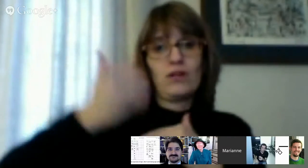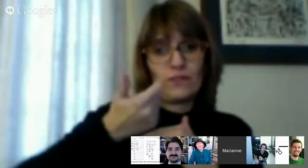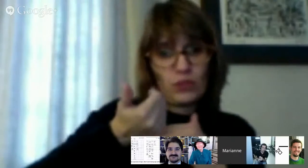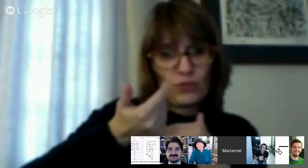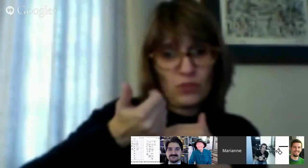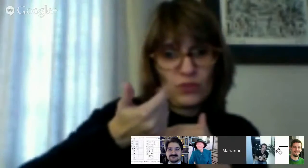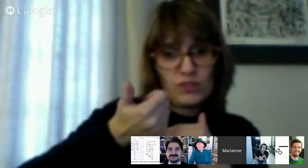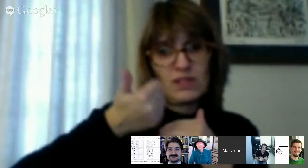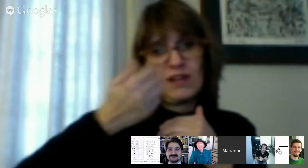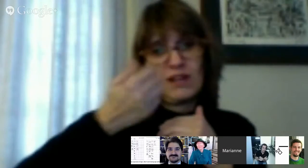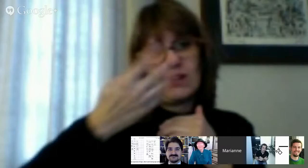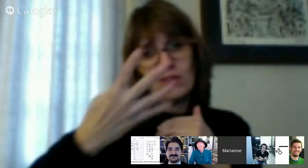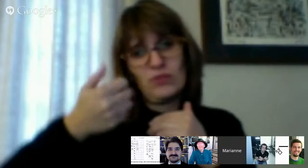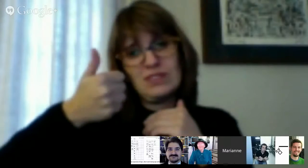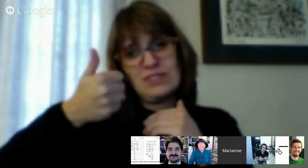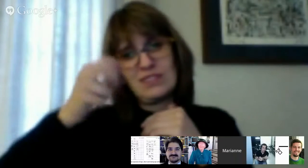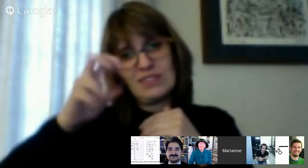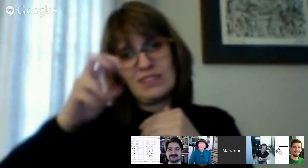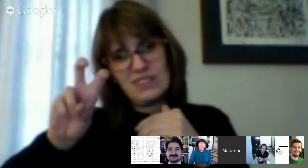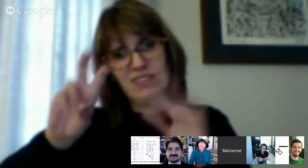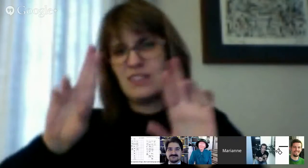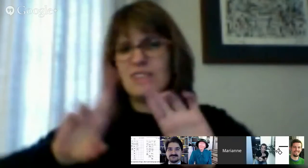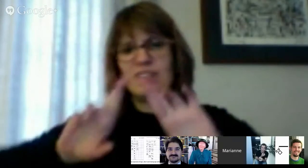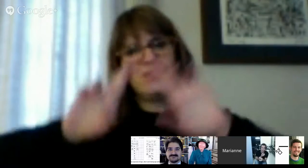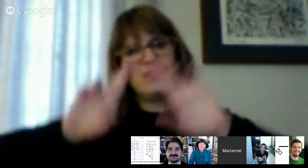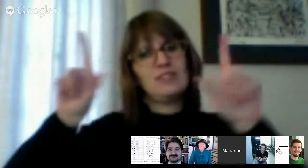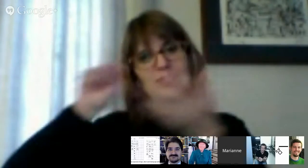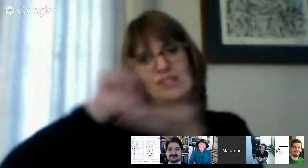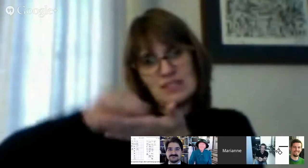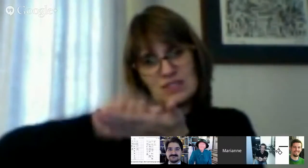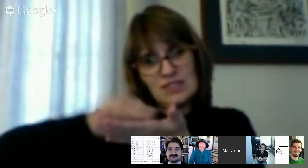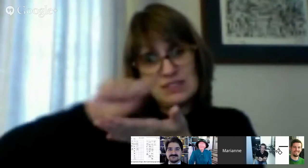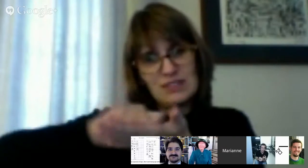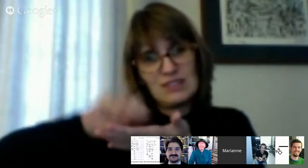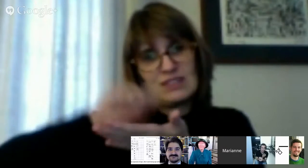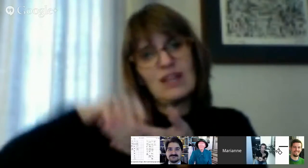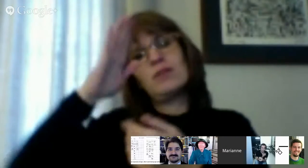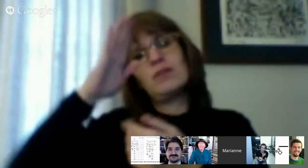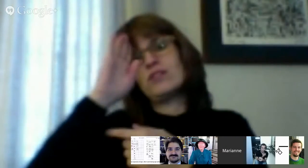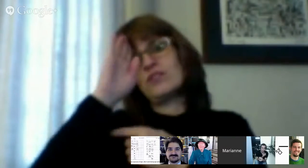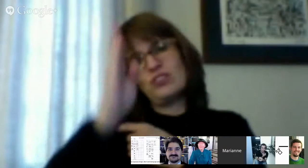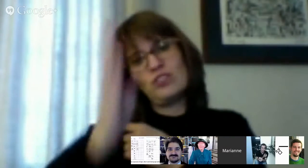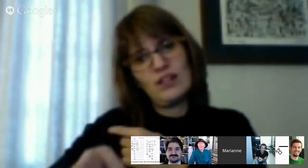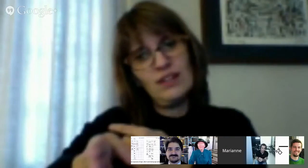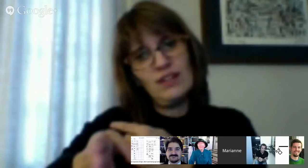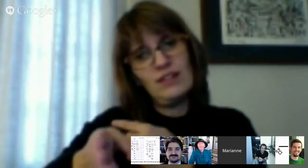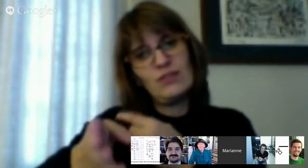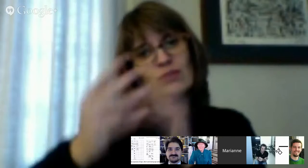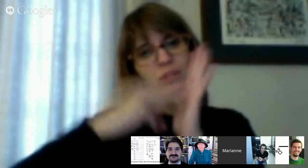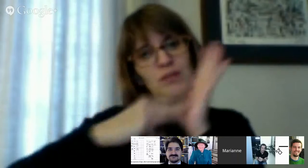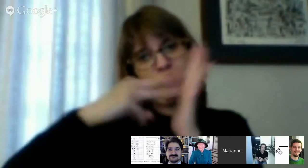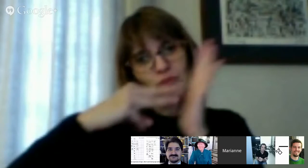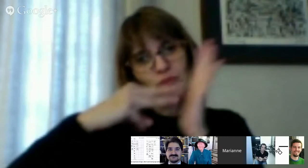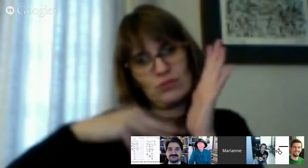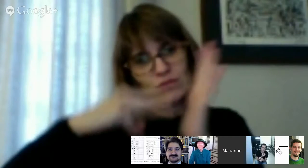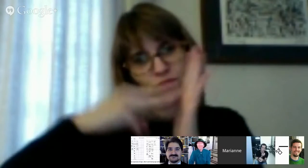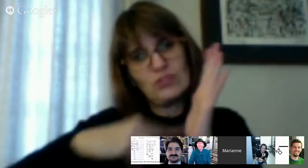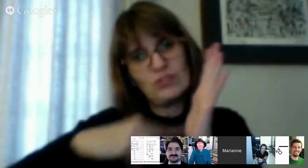trabalhamos com crianças com uma metodologia específica, com uma metodologia